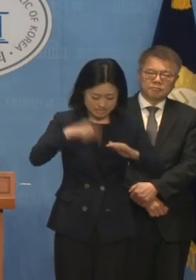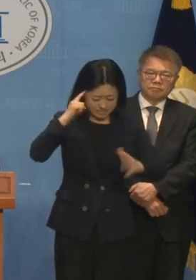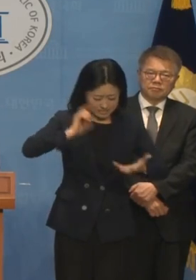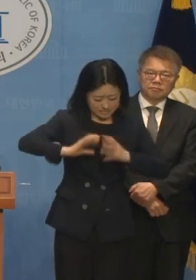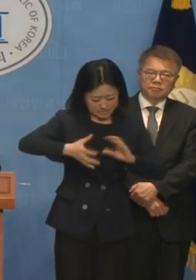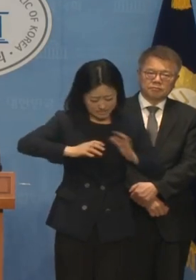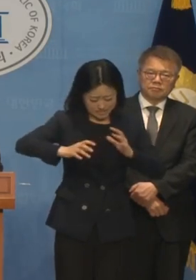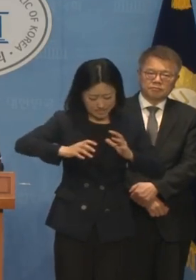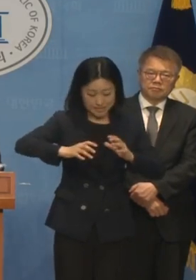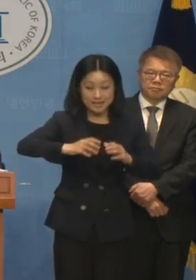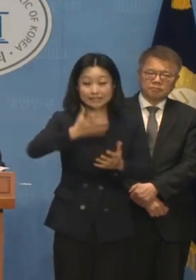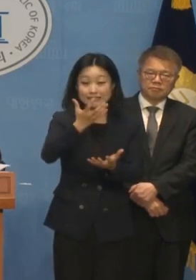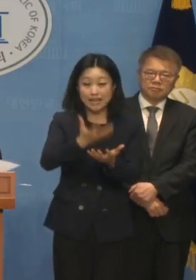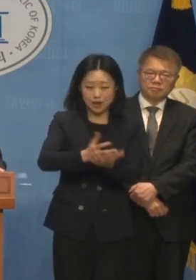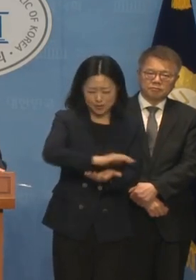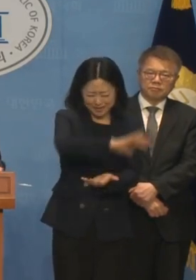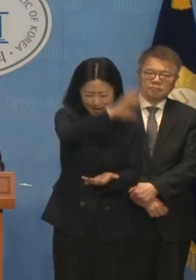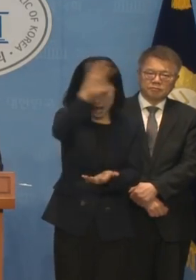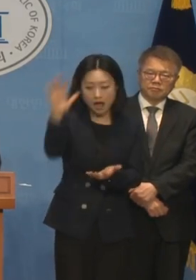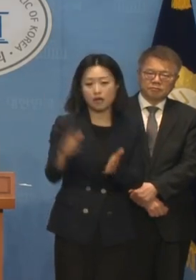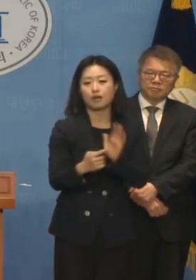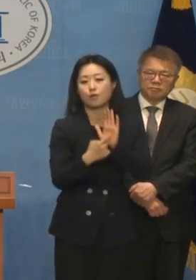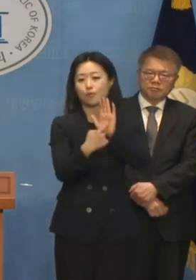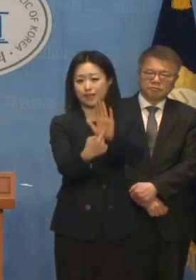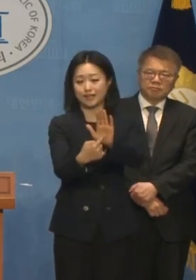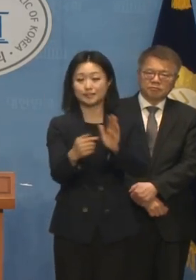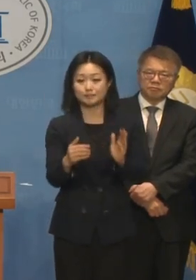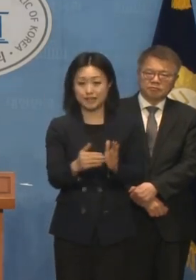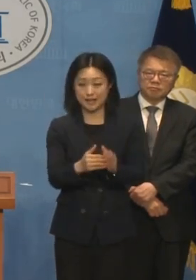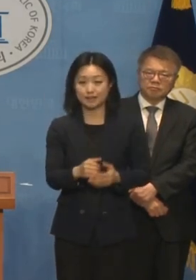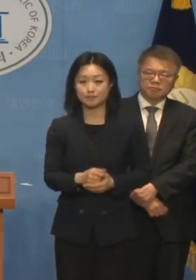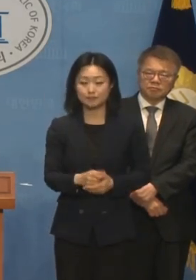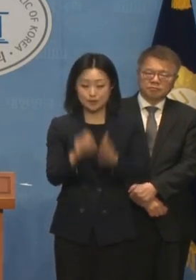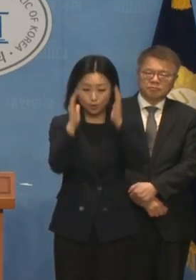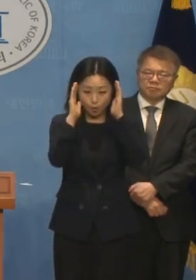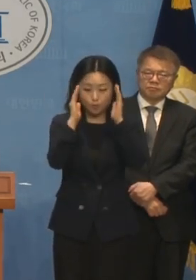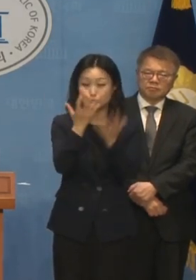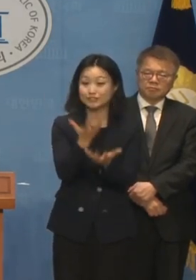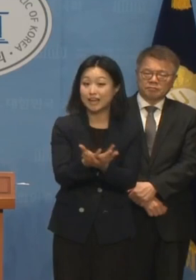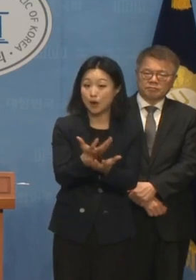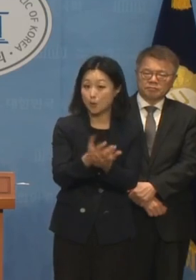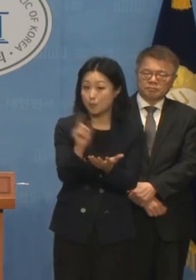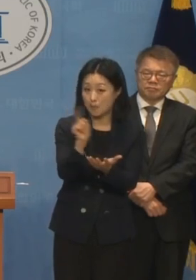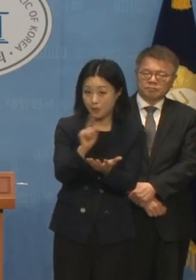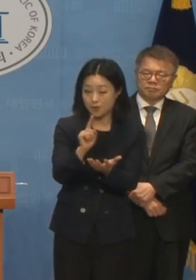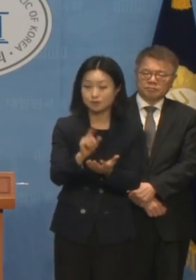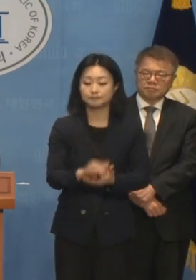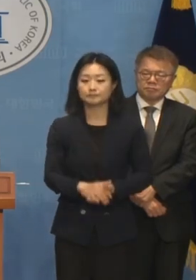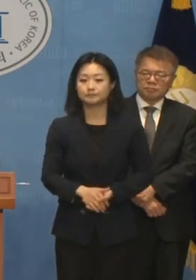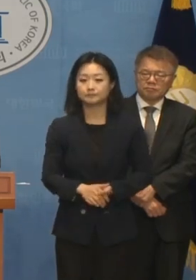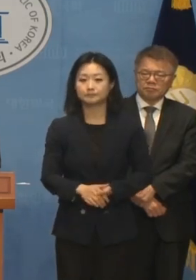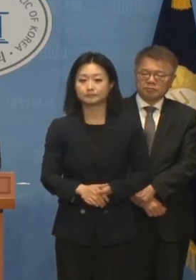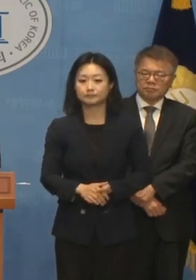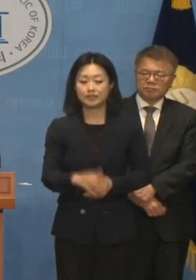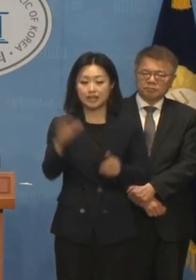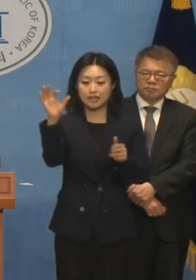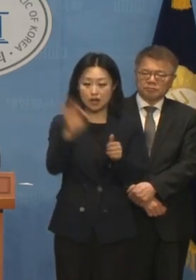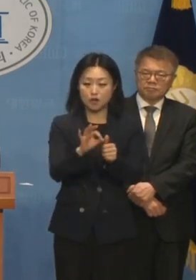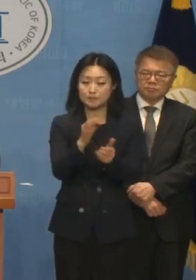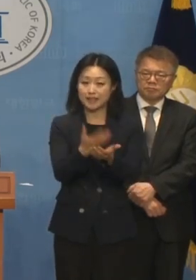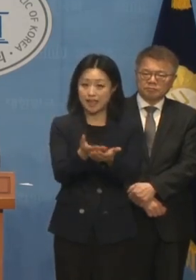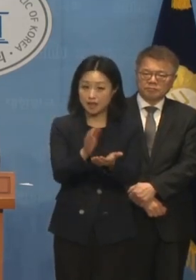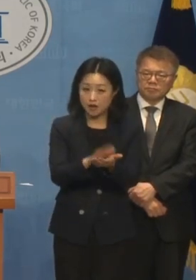모두 공개되었습니다. 학습 자료에 대해서 설명드립니다. 연금